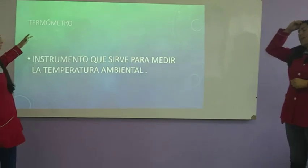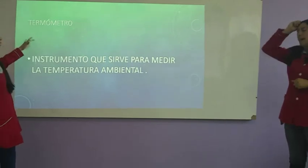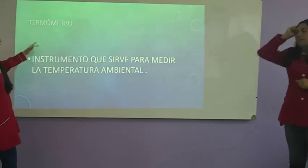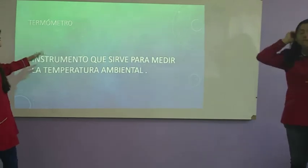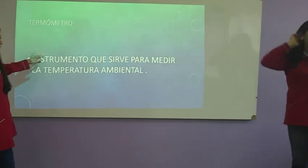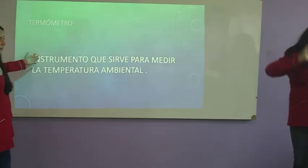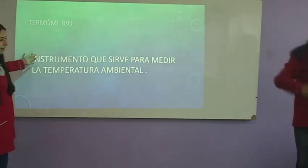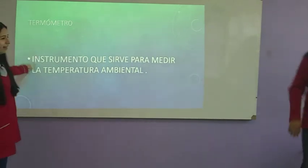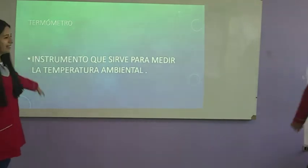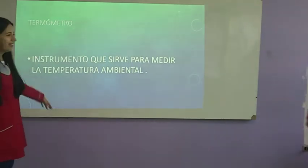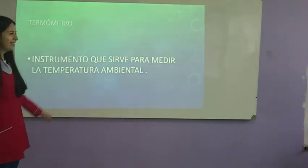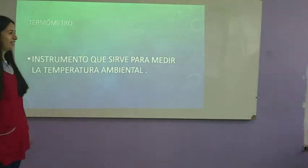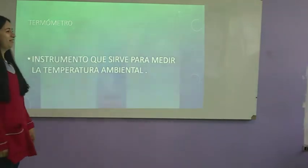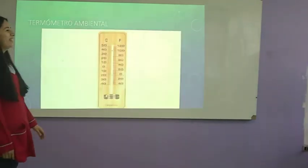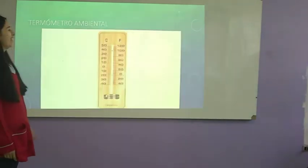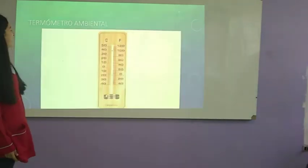Claro, sí, sí. Ya.